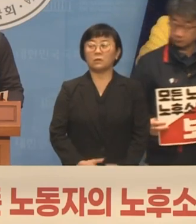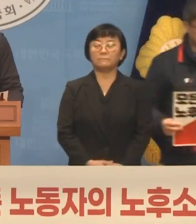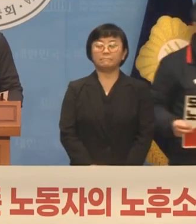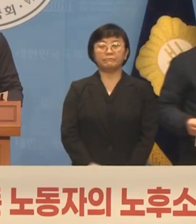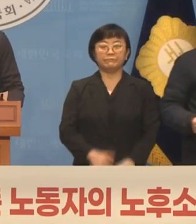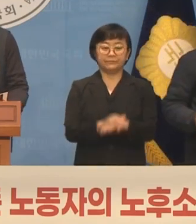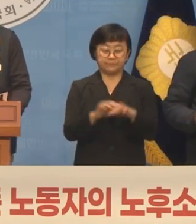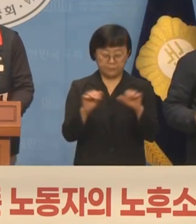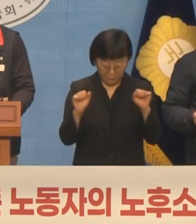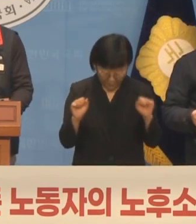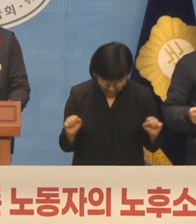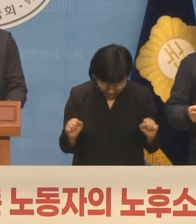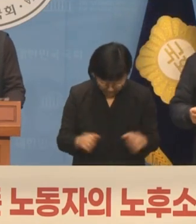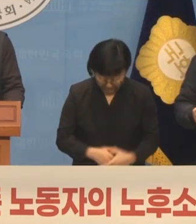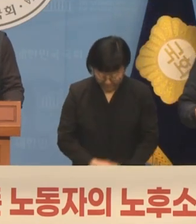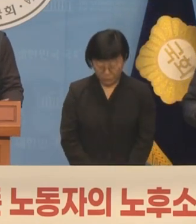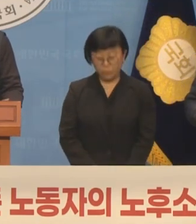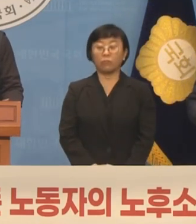안녕하십니까.